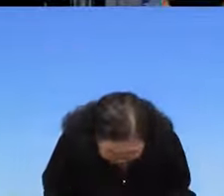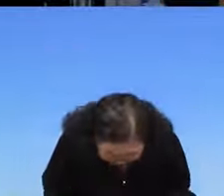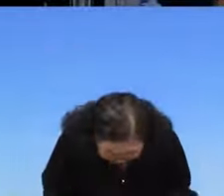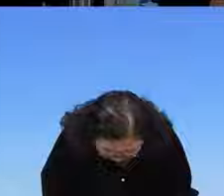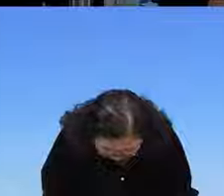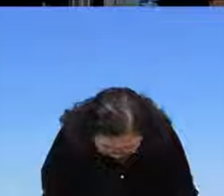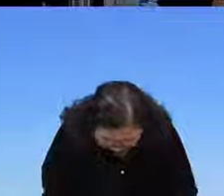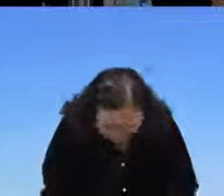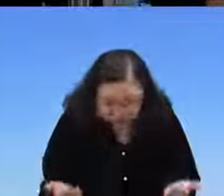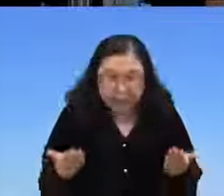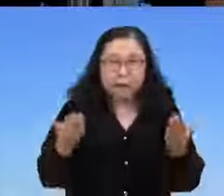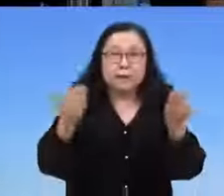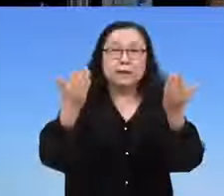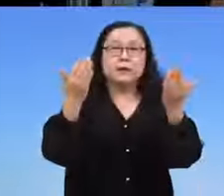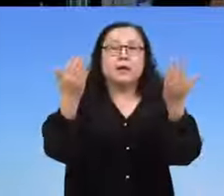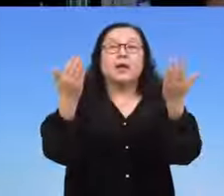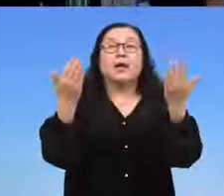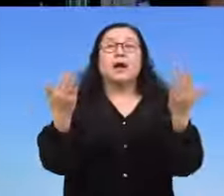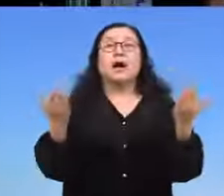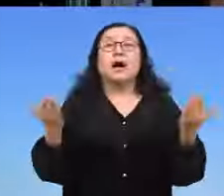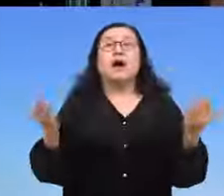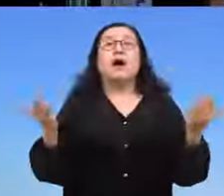엎드려 절하,